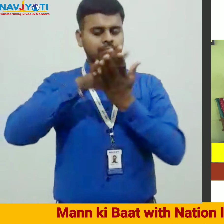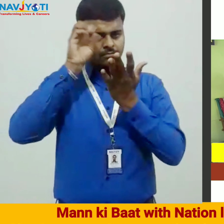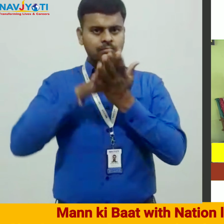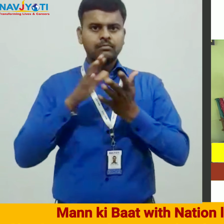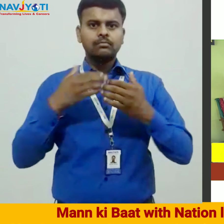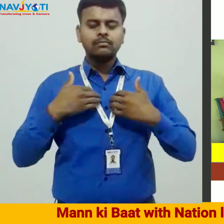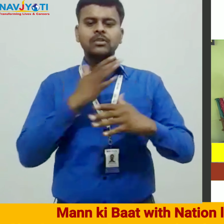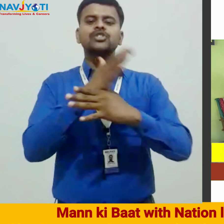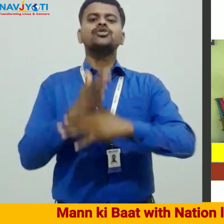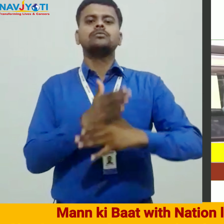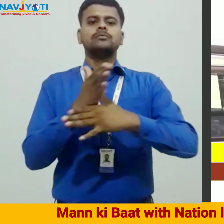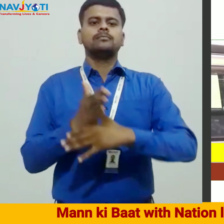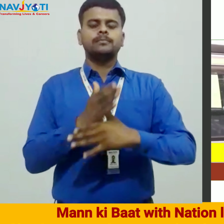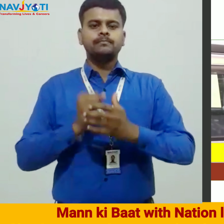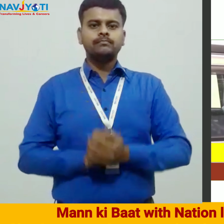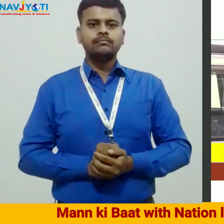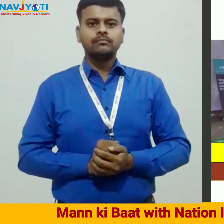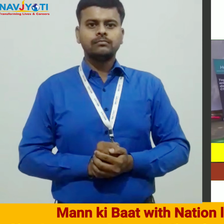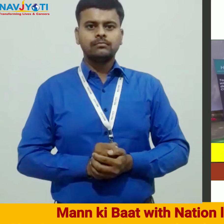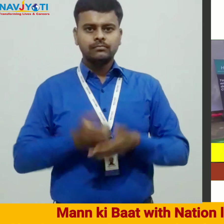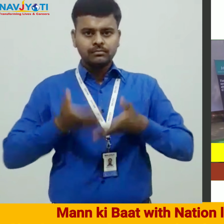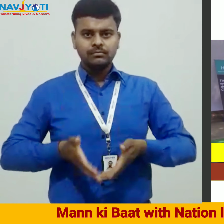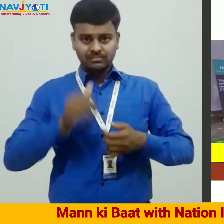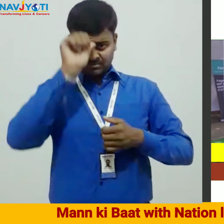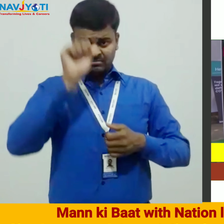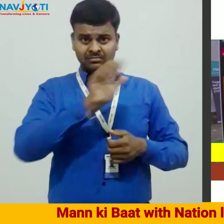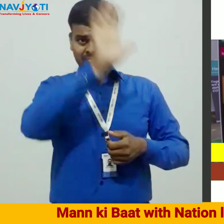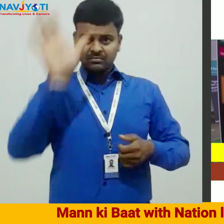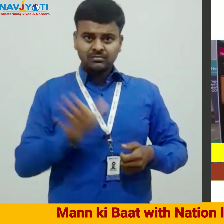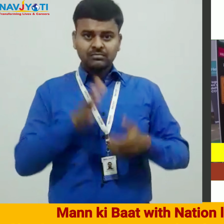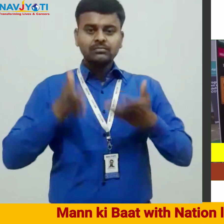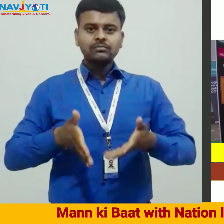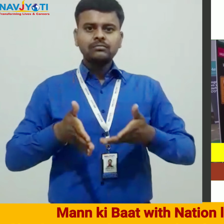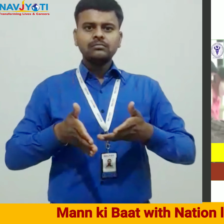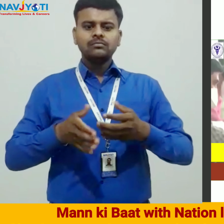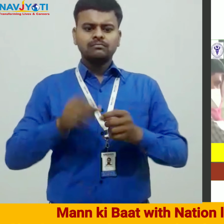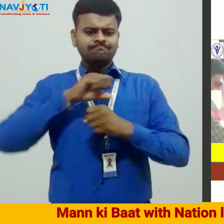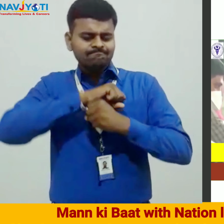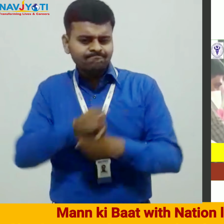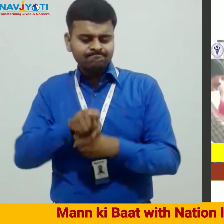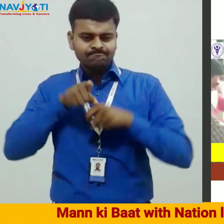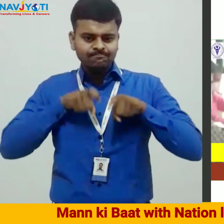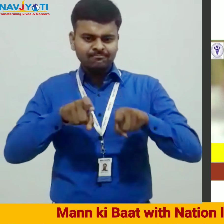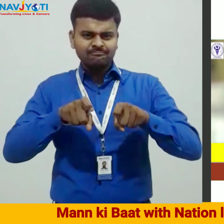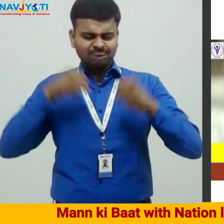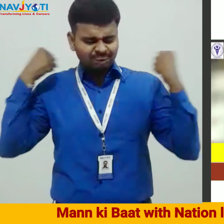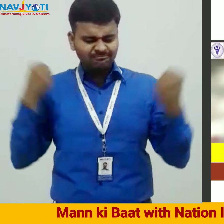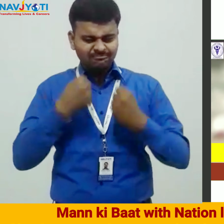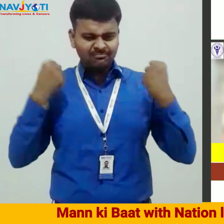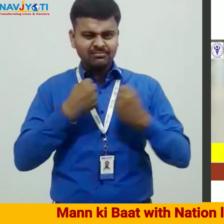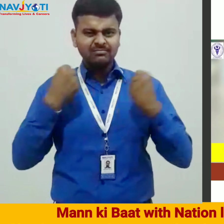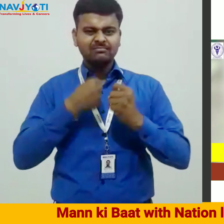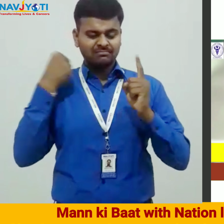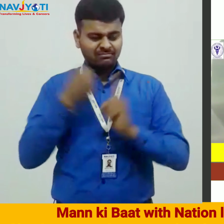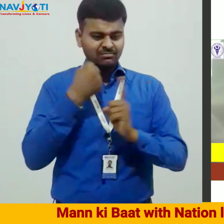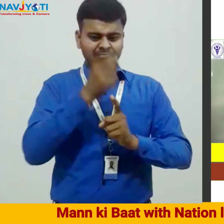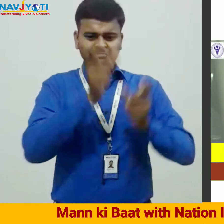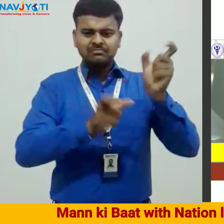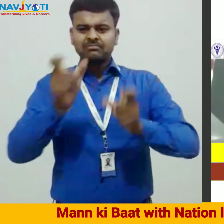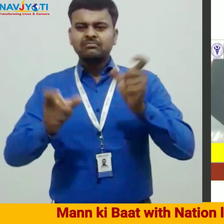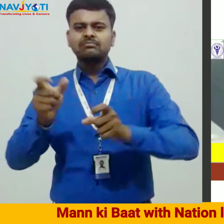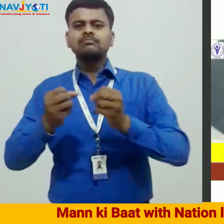साथियों, भारत की कोरोना के खिलाफ लड़ाई सही मायने में पीपल ड्रिवन है।